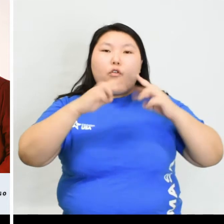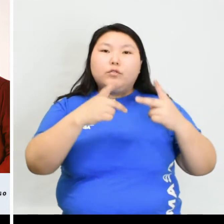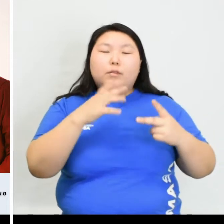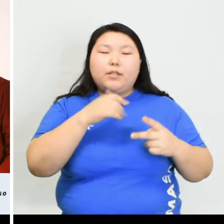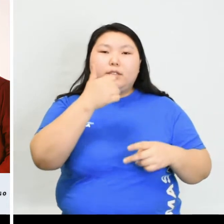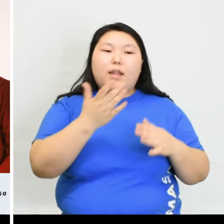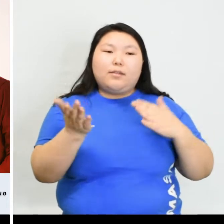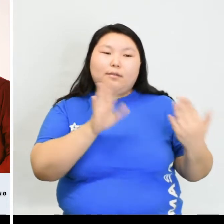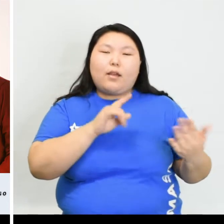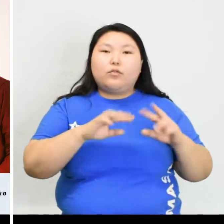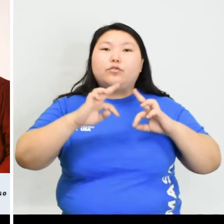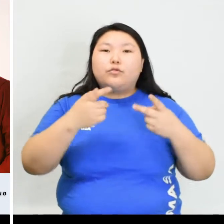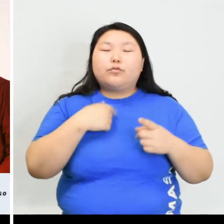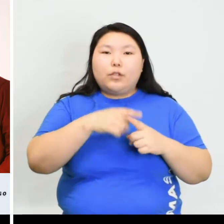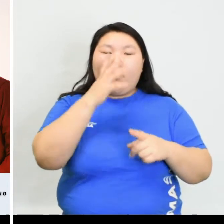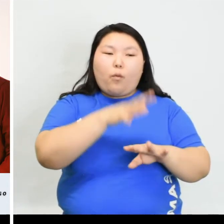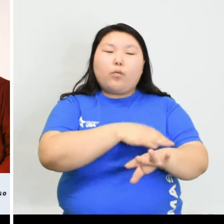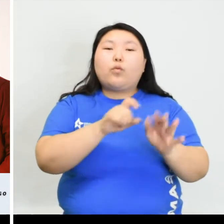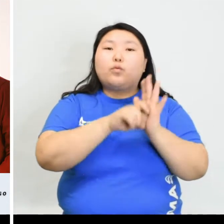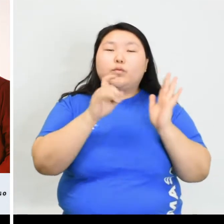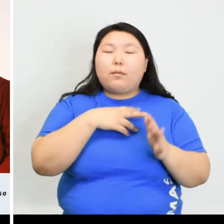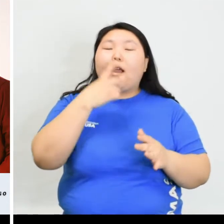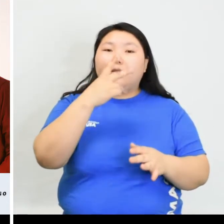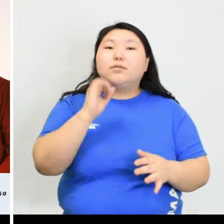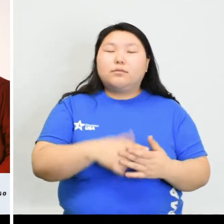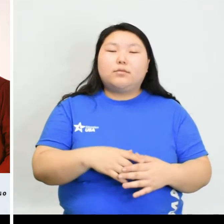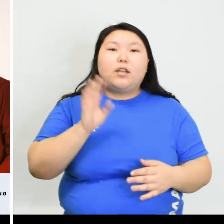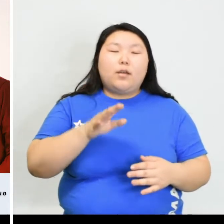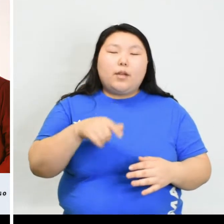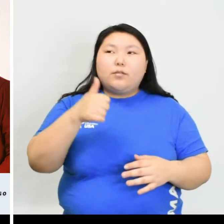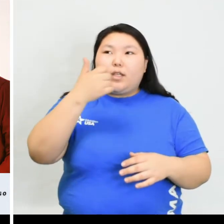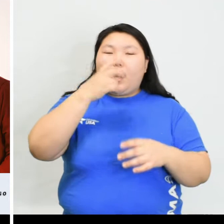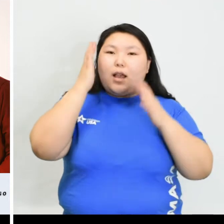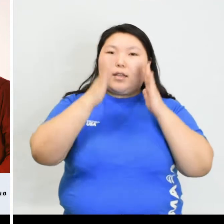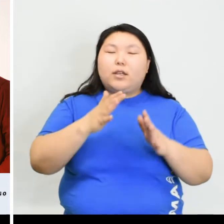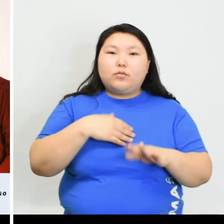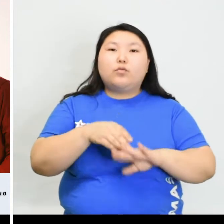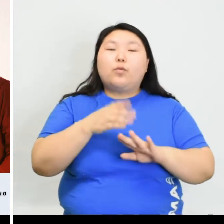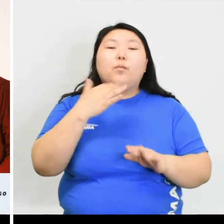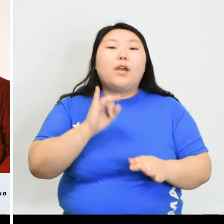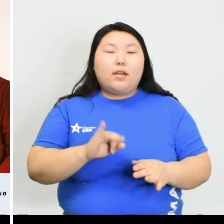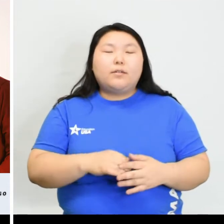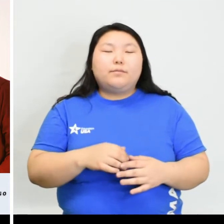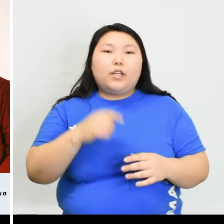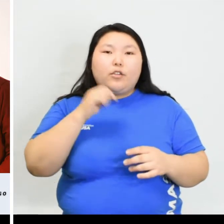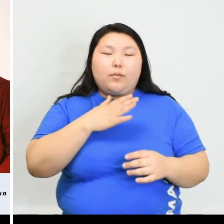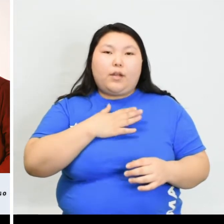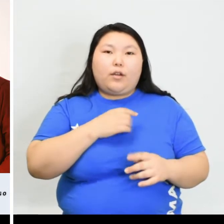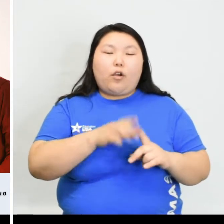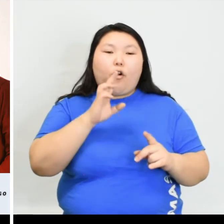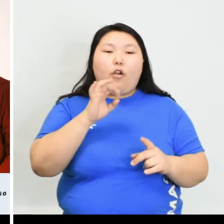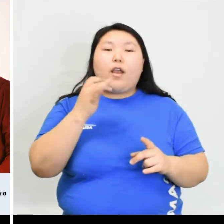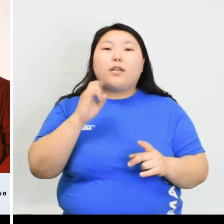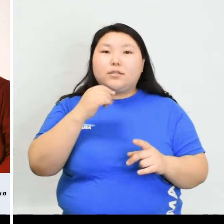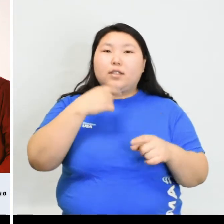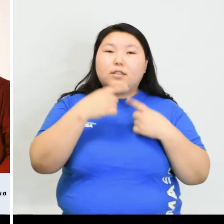тал руу өөрчлөх тал руу урт хугацаанд харагддаг юм билээ. Тэгээ тийм юм дээр сайн анхаарлаа төвлөрүүлж байгаарэ. Одоо манай чин карьер гэж ярьдаг.